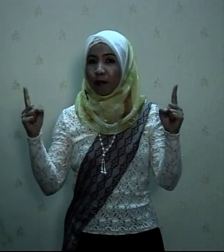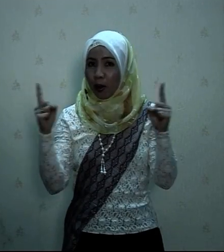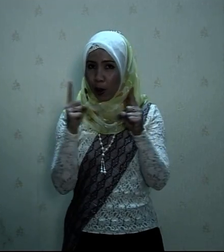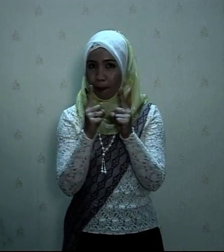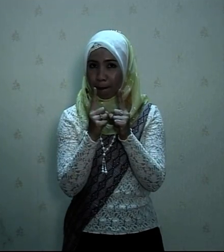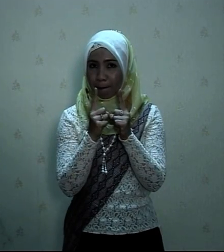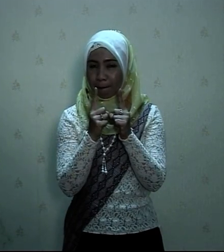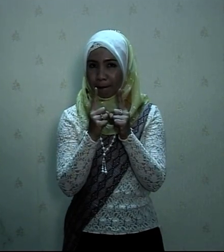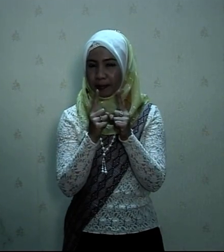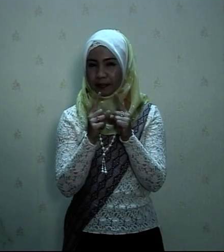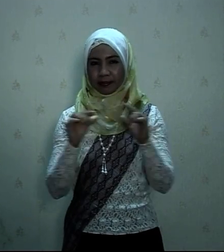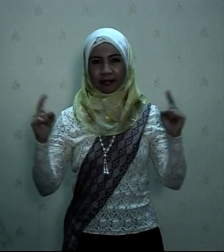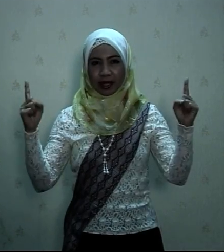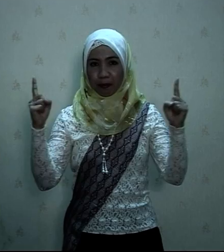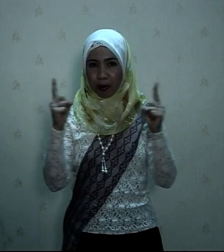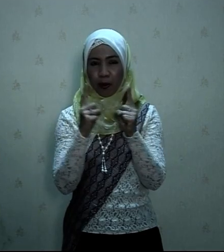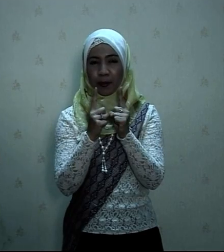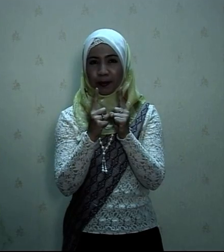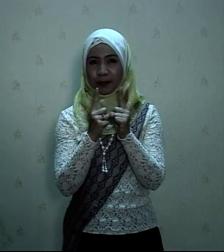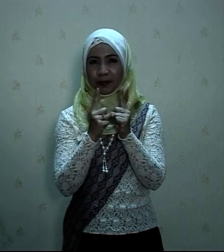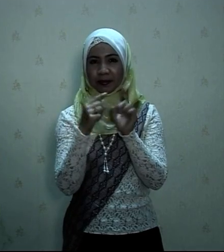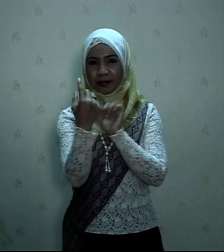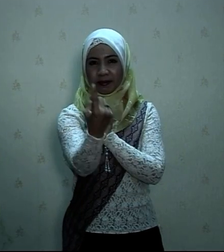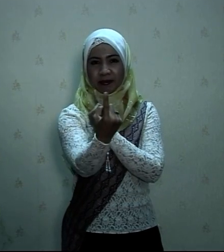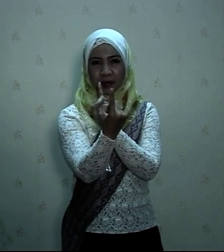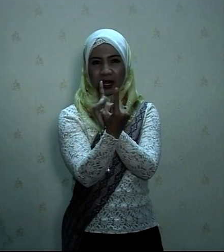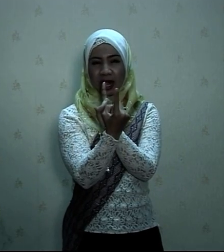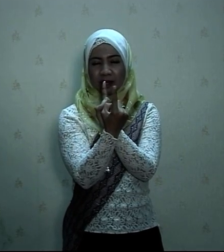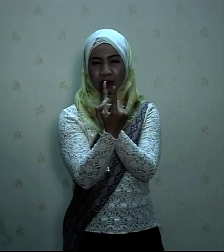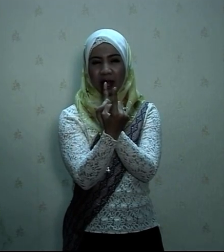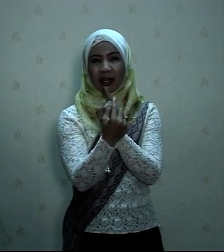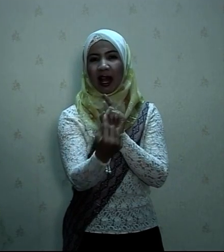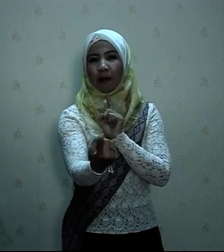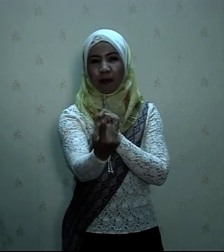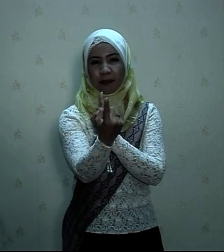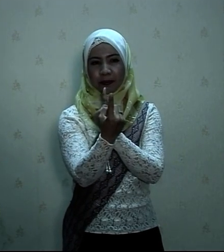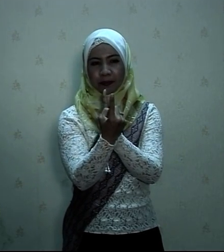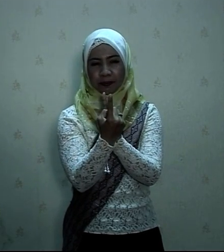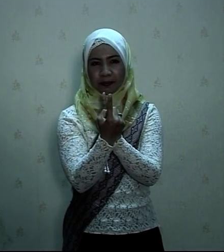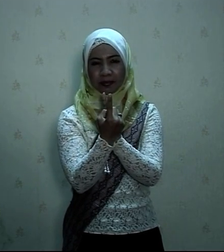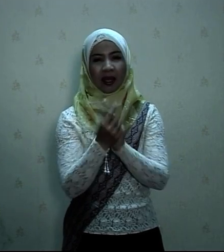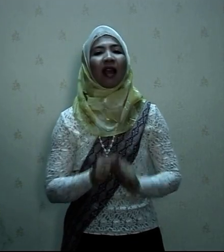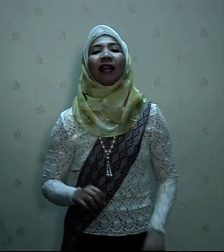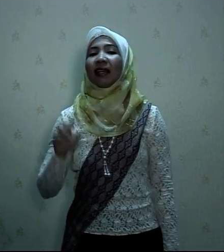พบพบนี้นะคะมี2 อย่างนะคะพบอีก